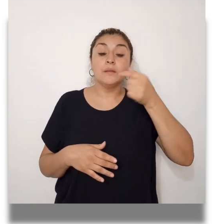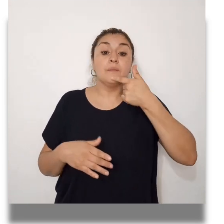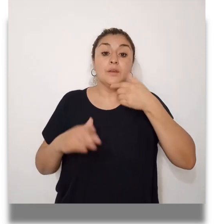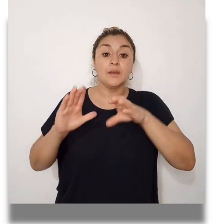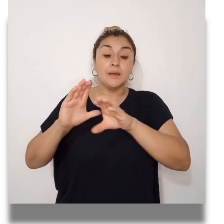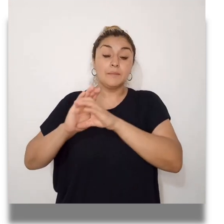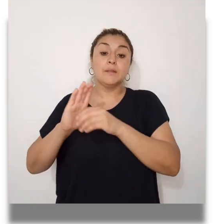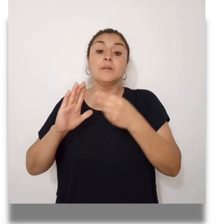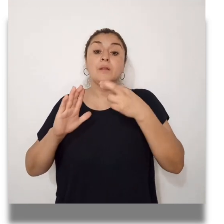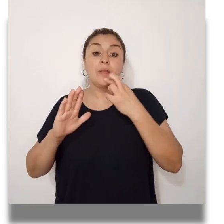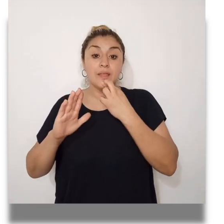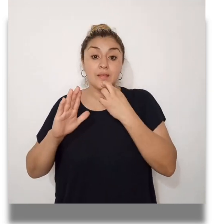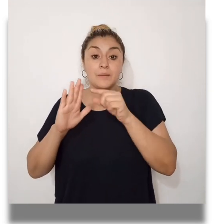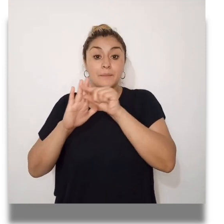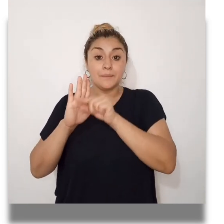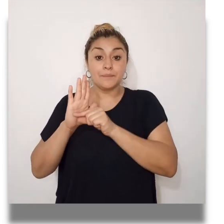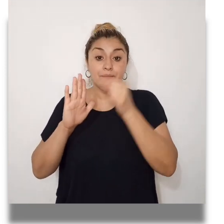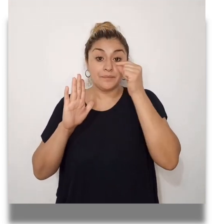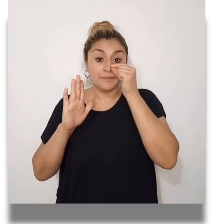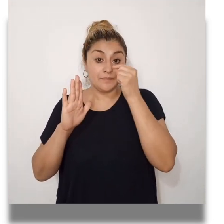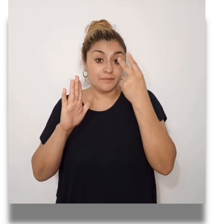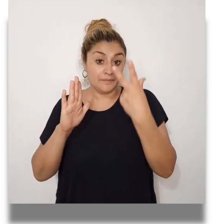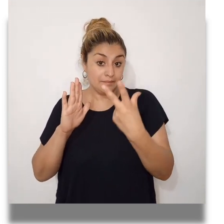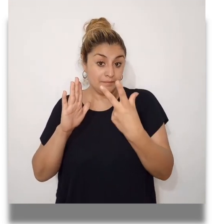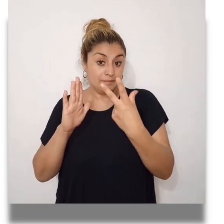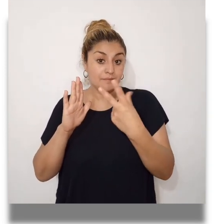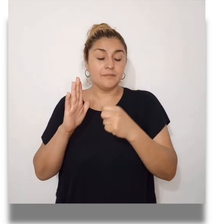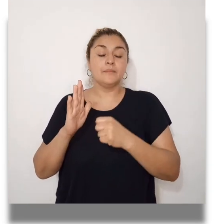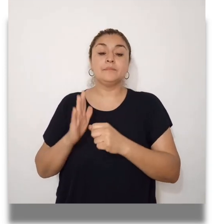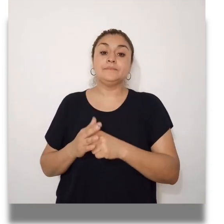19, versículo 23.